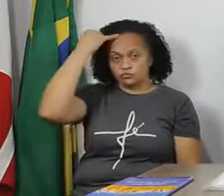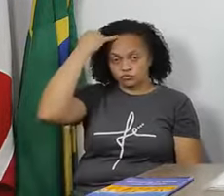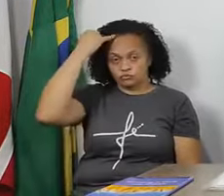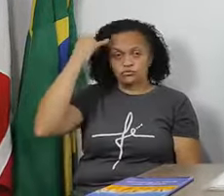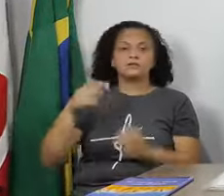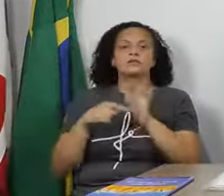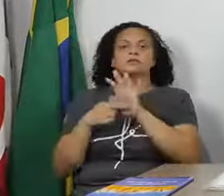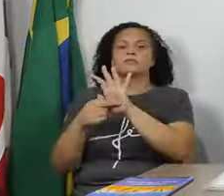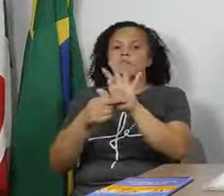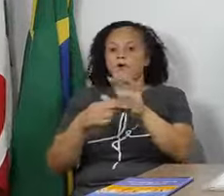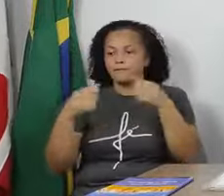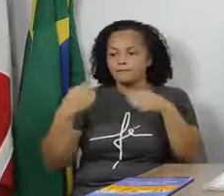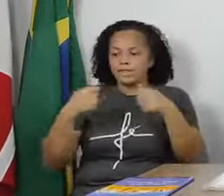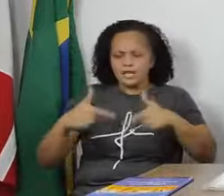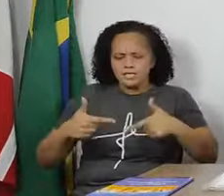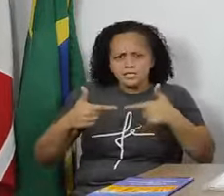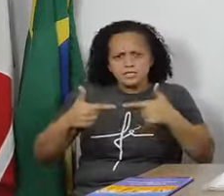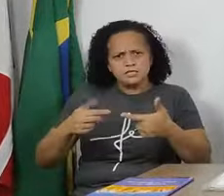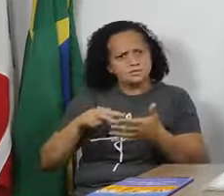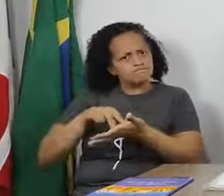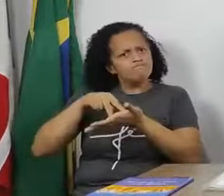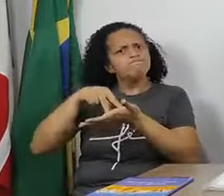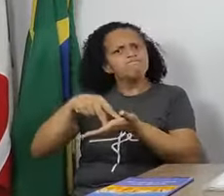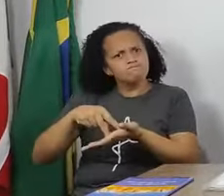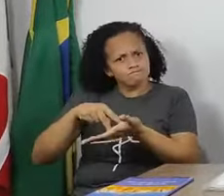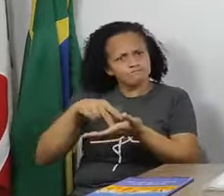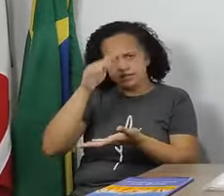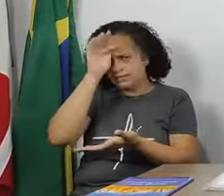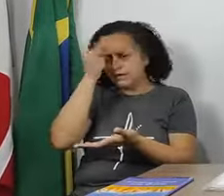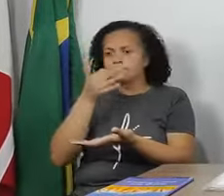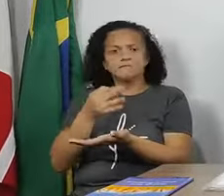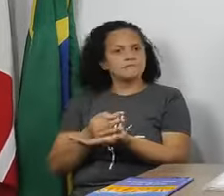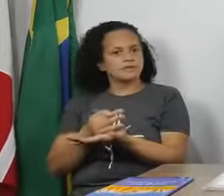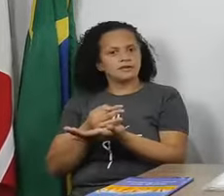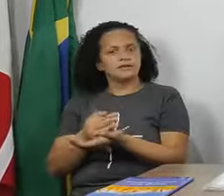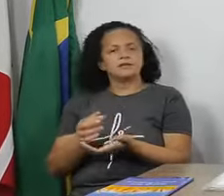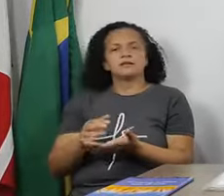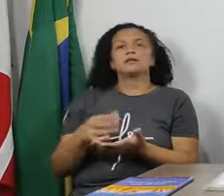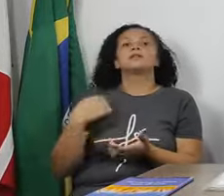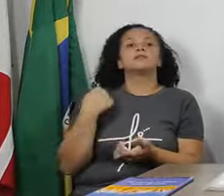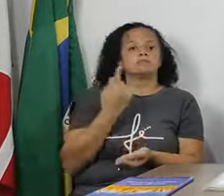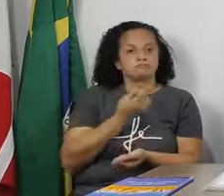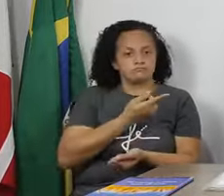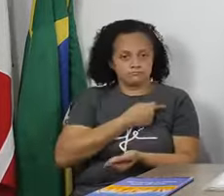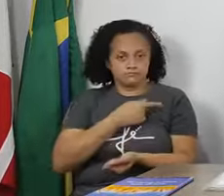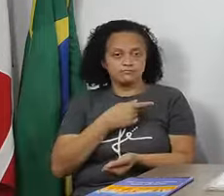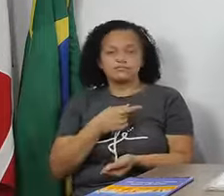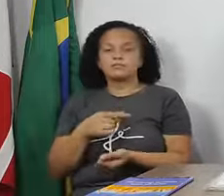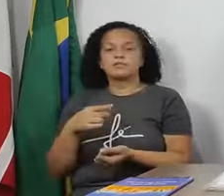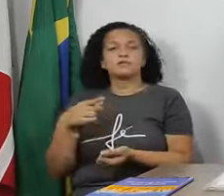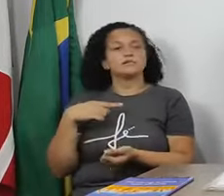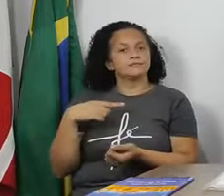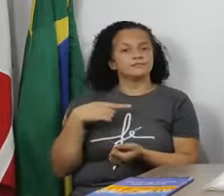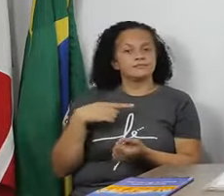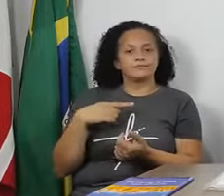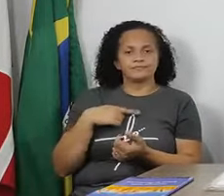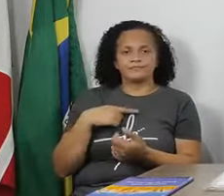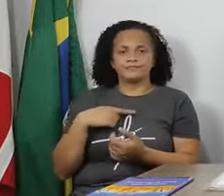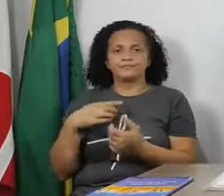diligentemente pela fé, que uma vez por todas foi entregue a nós, na ocasião da nossa conversão a